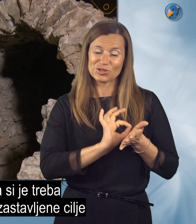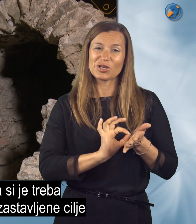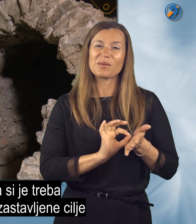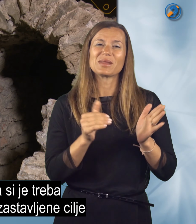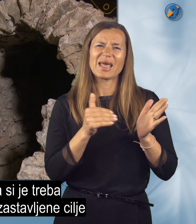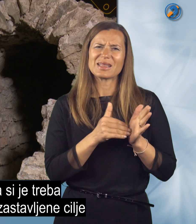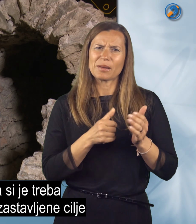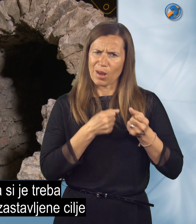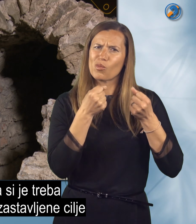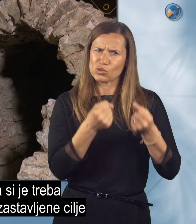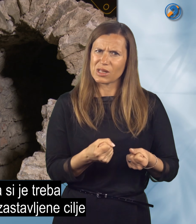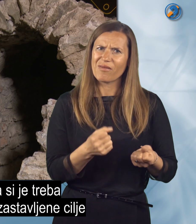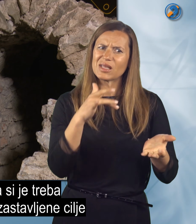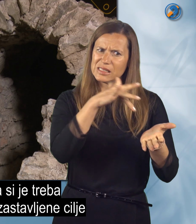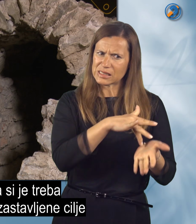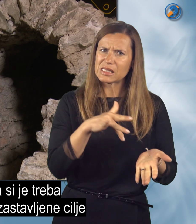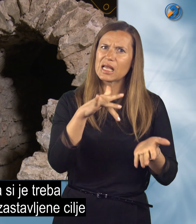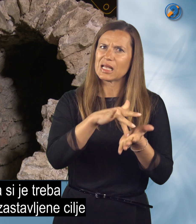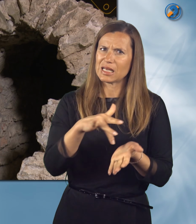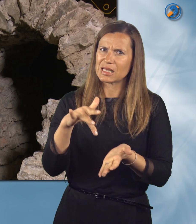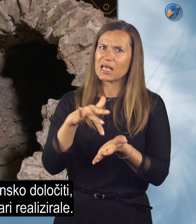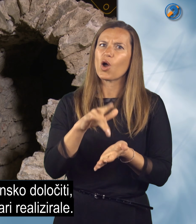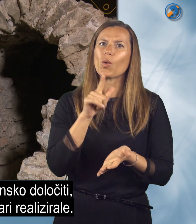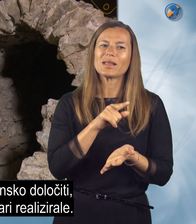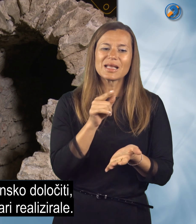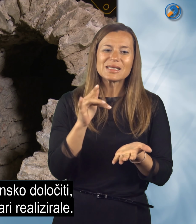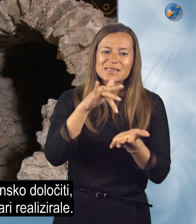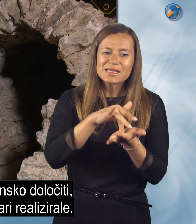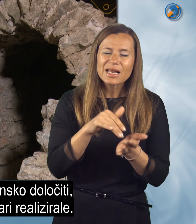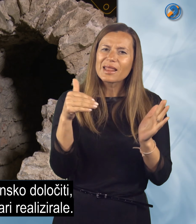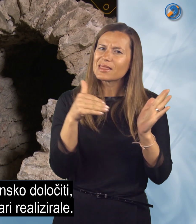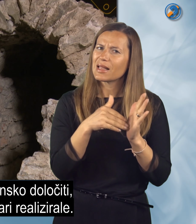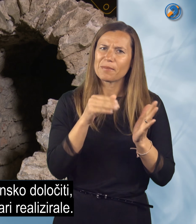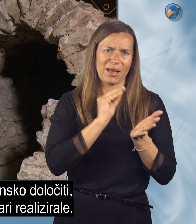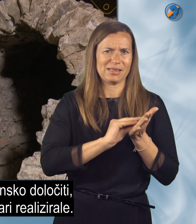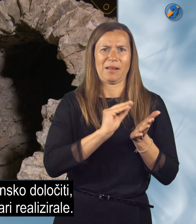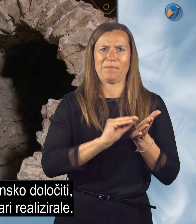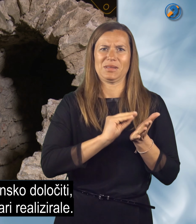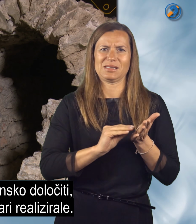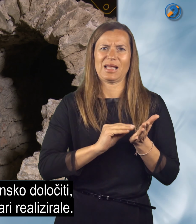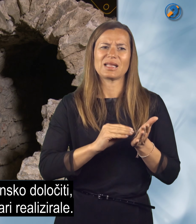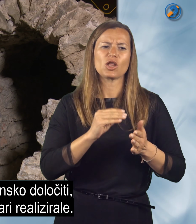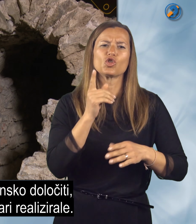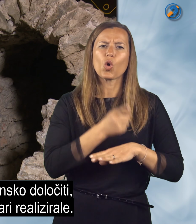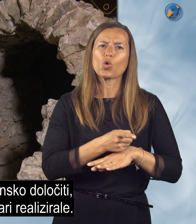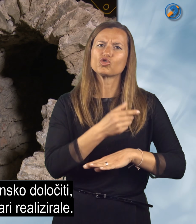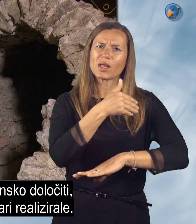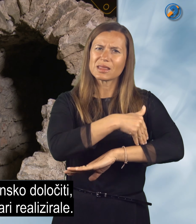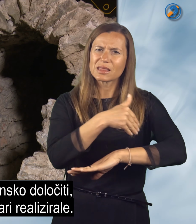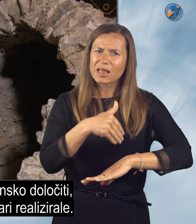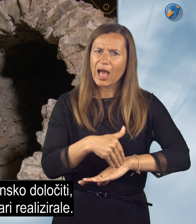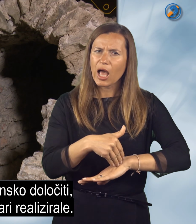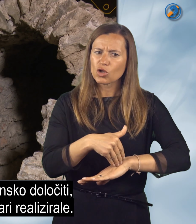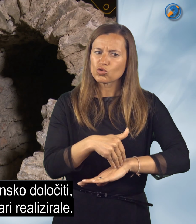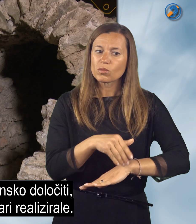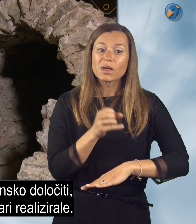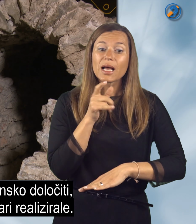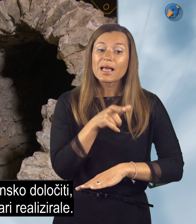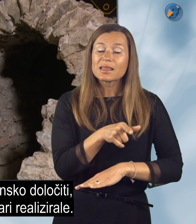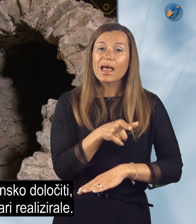treba cilje zastavljati in zastavljanje cilje zapisati in terminsko določiti, kdaj se bojo